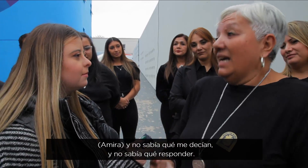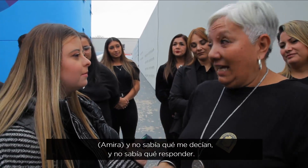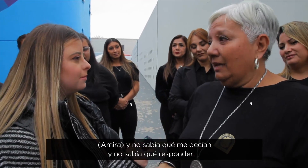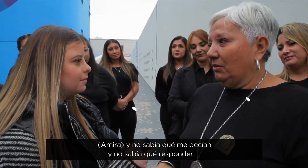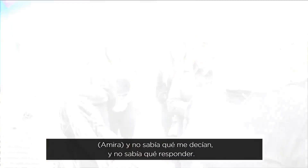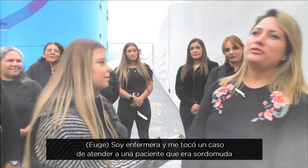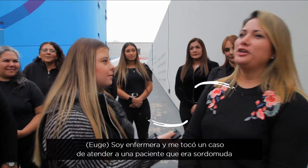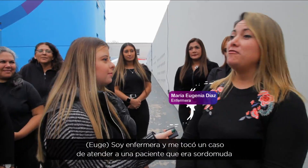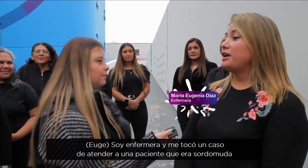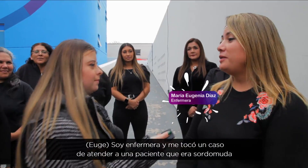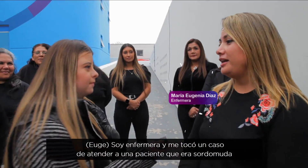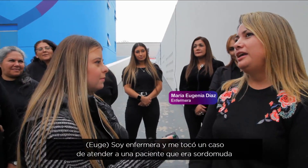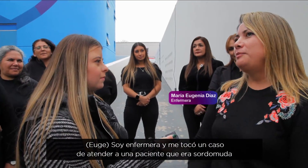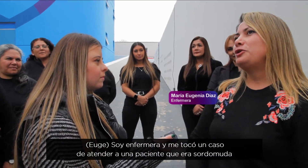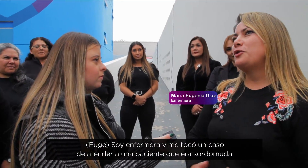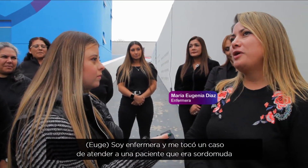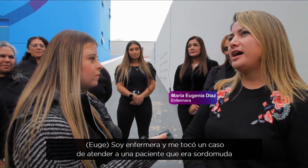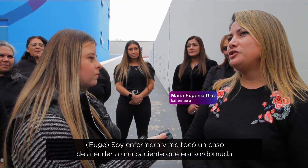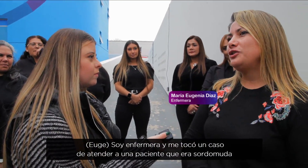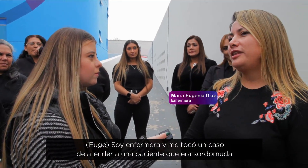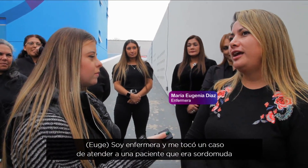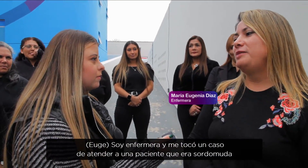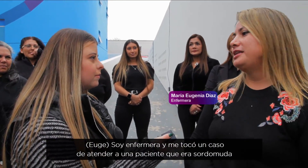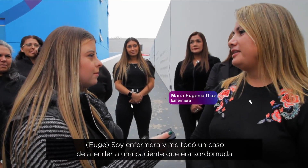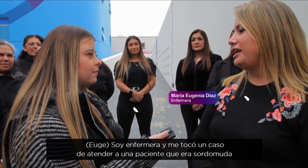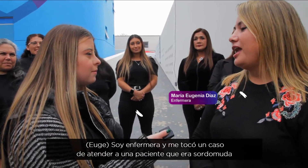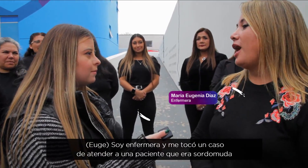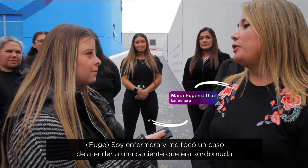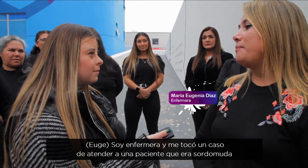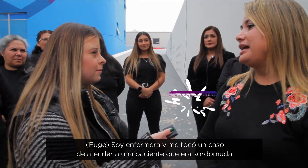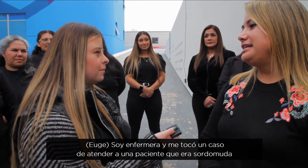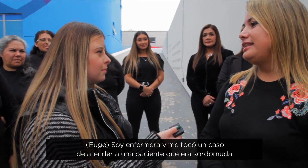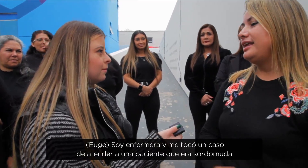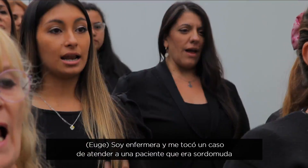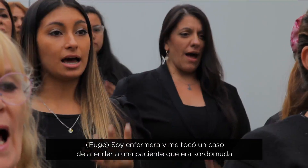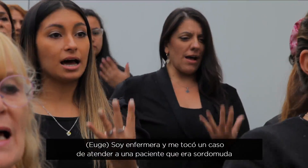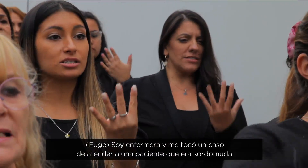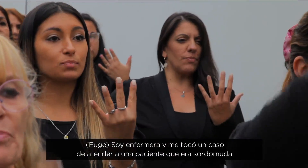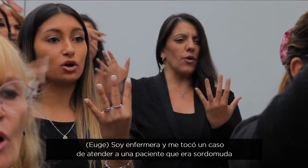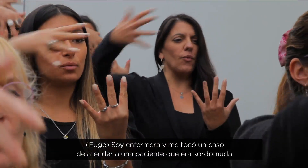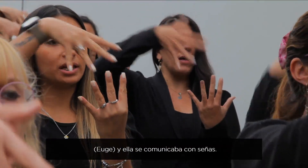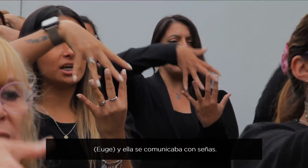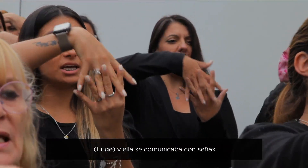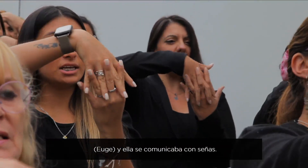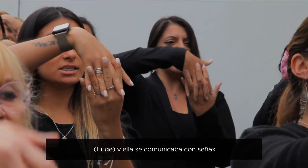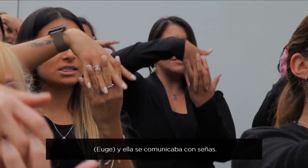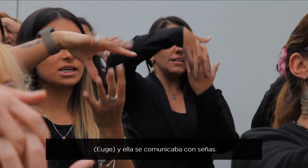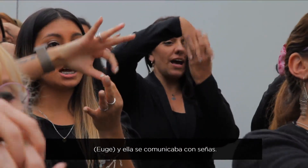qué responder. Soy enfermera y me tocó un caso de atender a una paciente que era sordomuda y ella se comunicaba